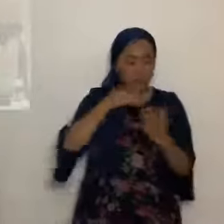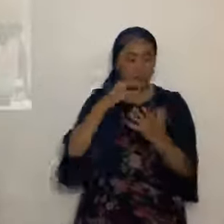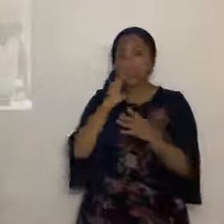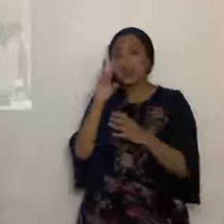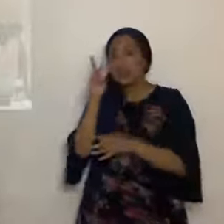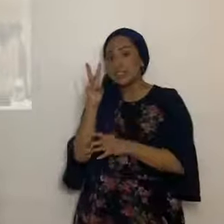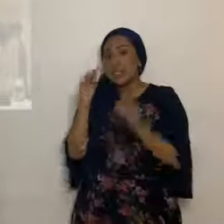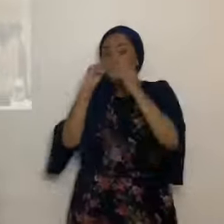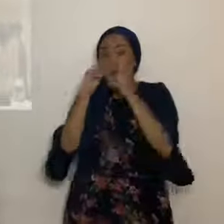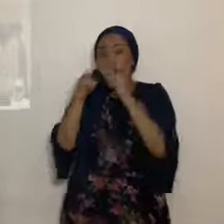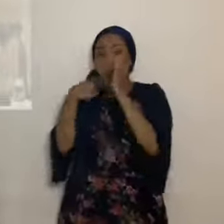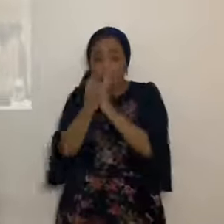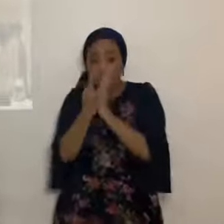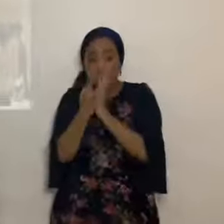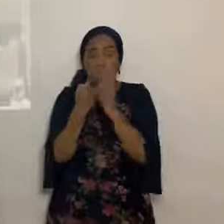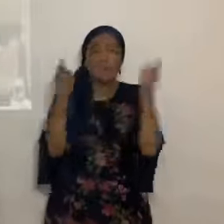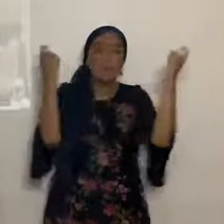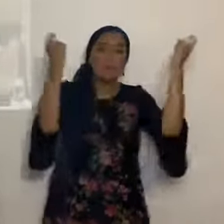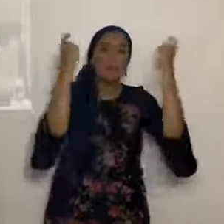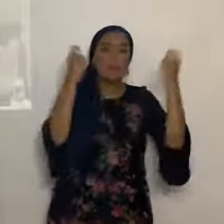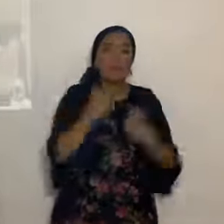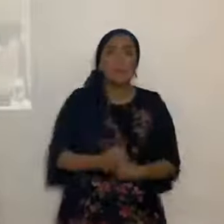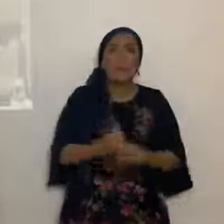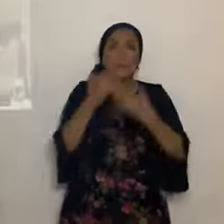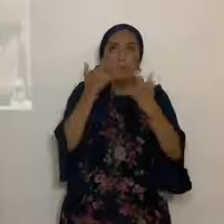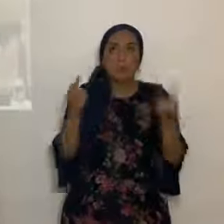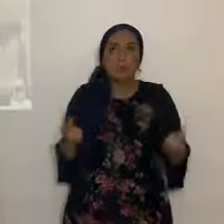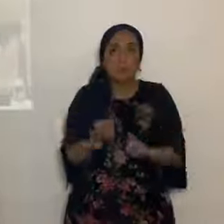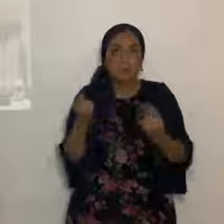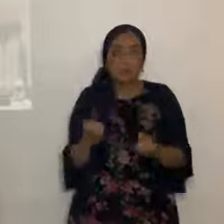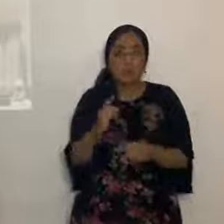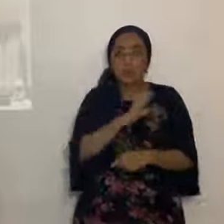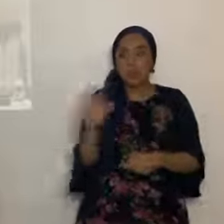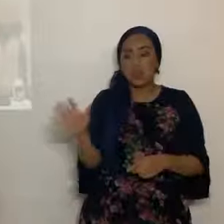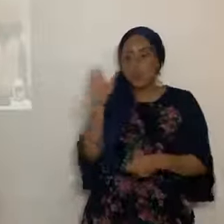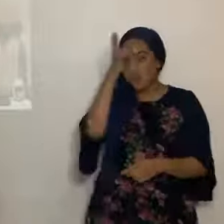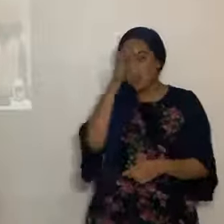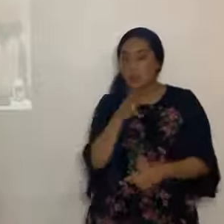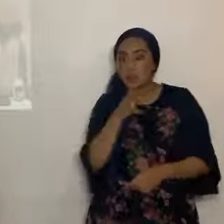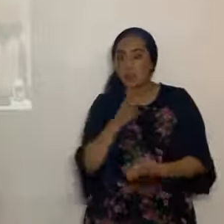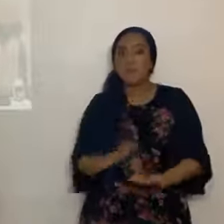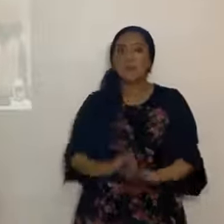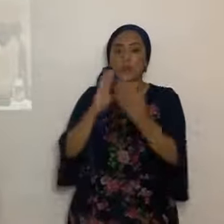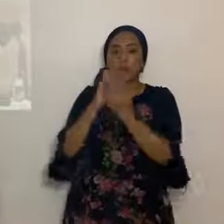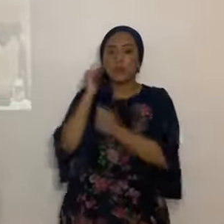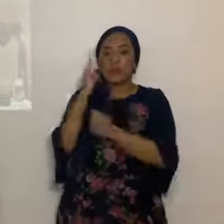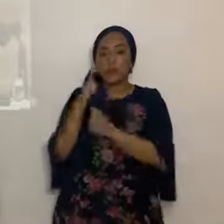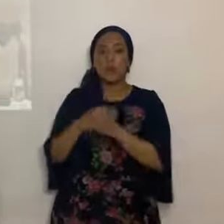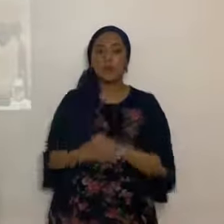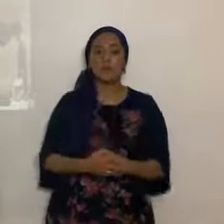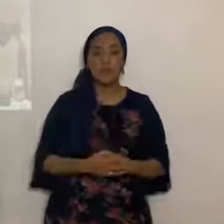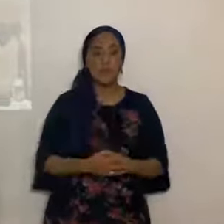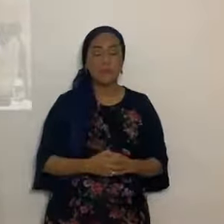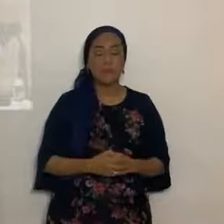6 horas adoraron y confesaron sus pecados y los de sus padres ante Yahweh.